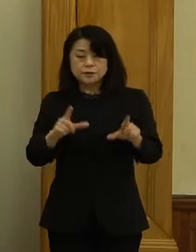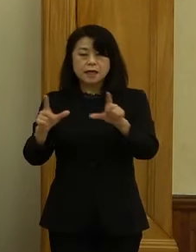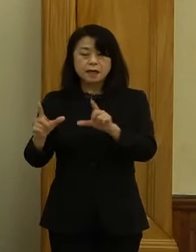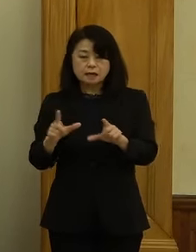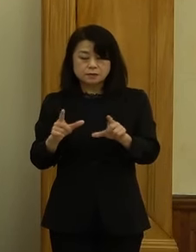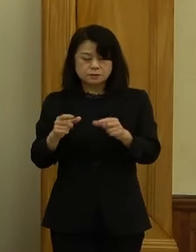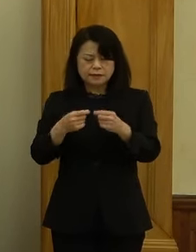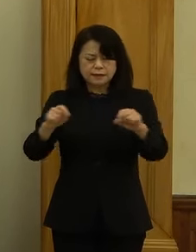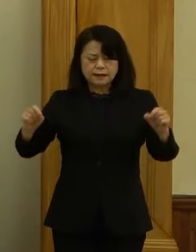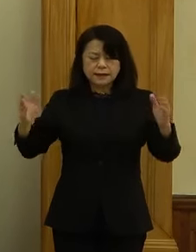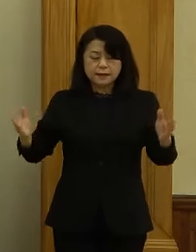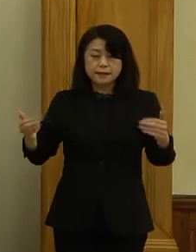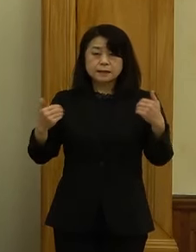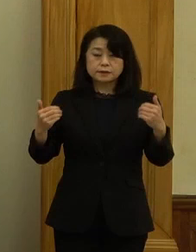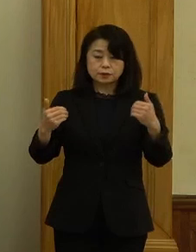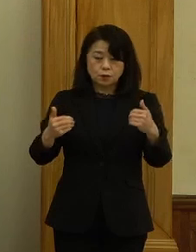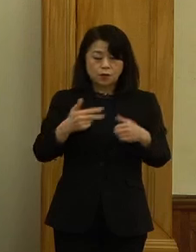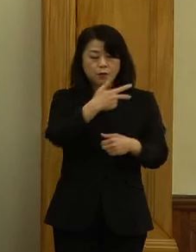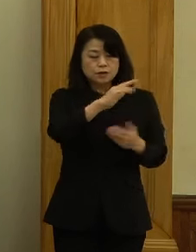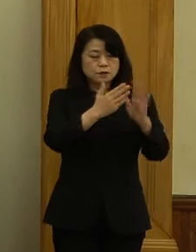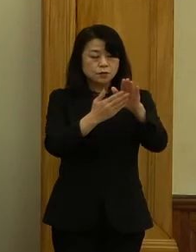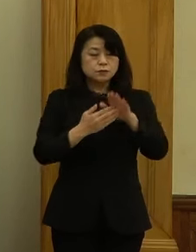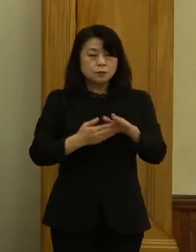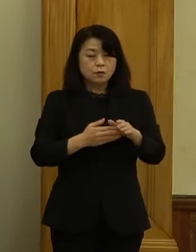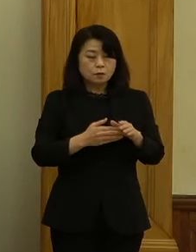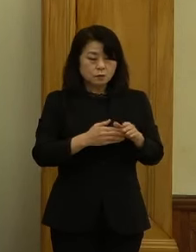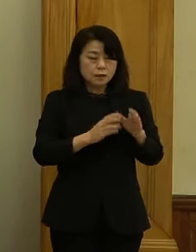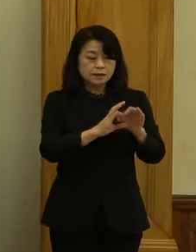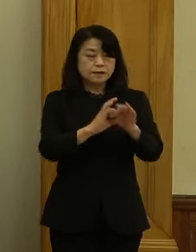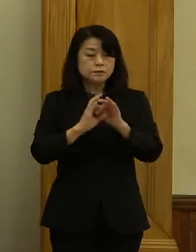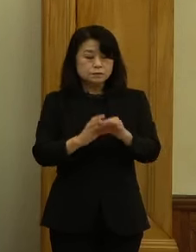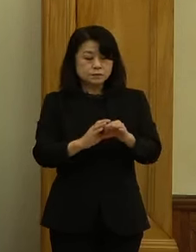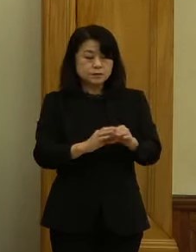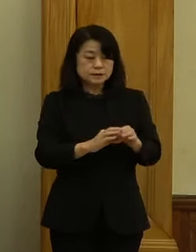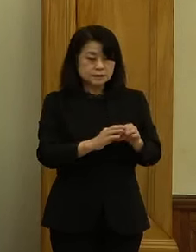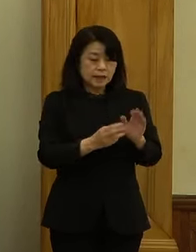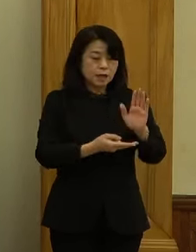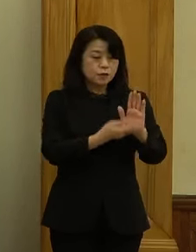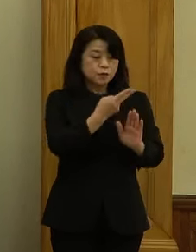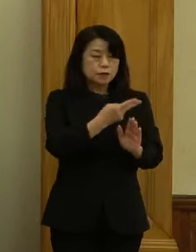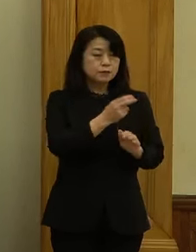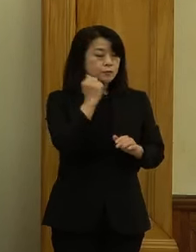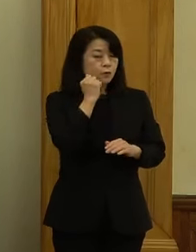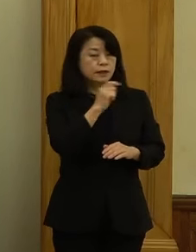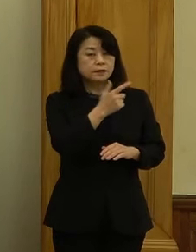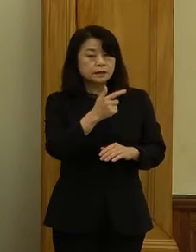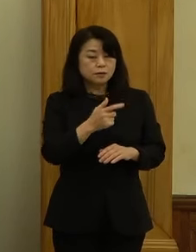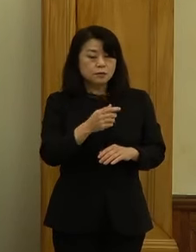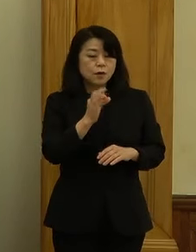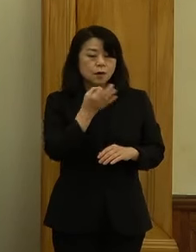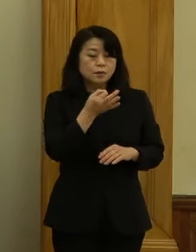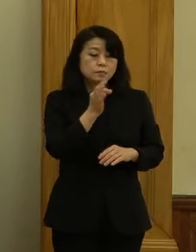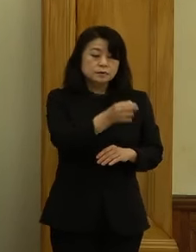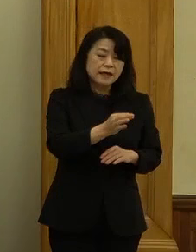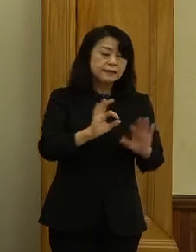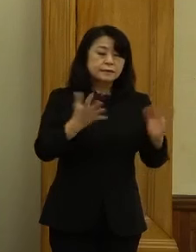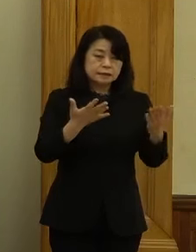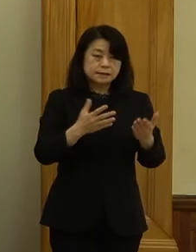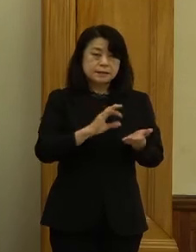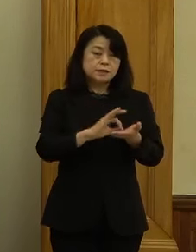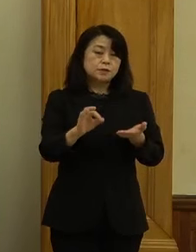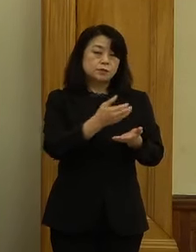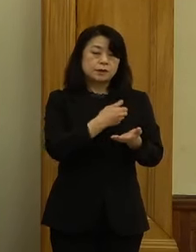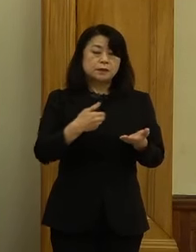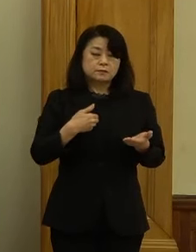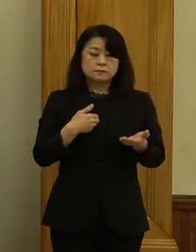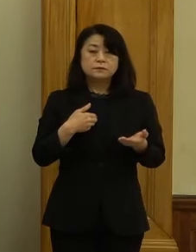渡る場合であり市町村が手配したホテル旅館等を費用負担なしで利用いただくものです被災者の